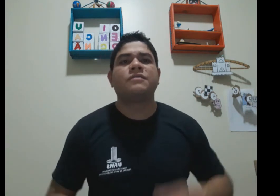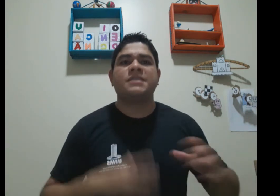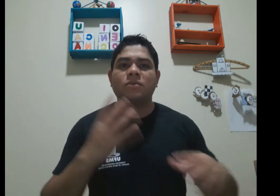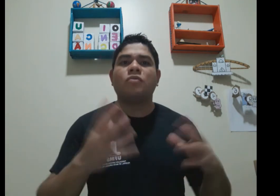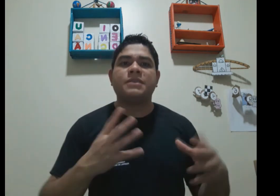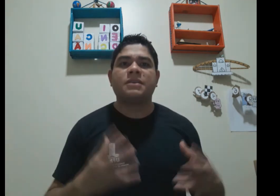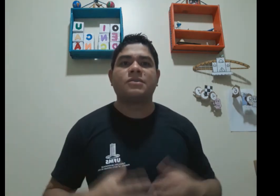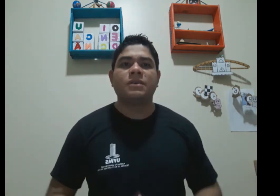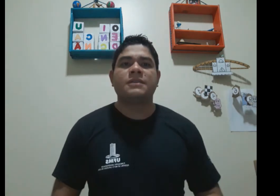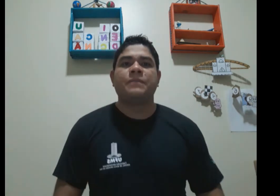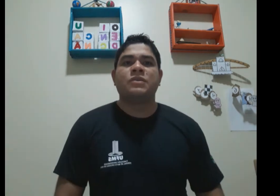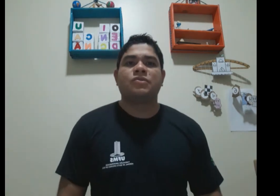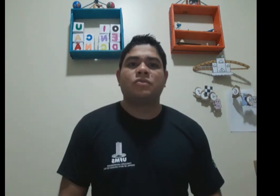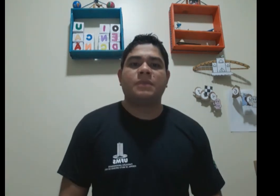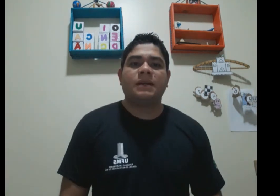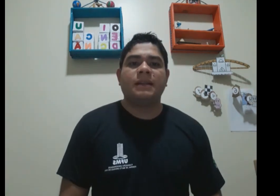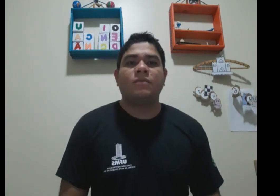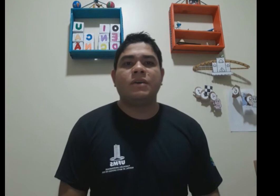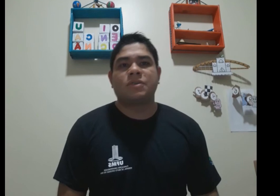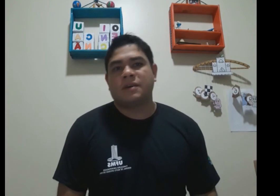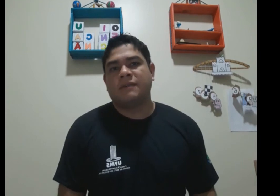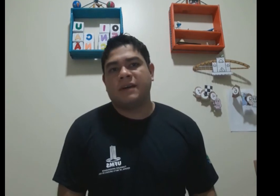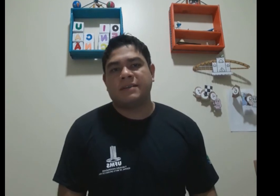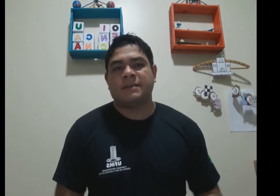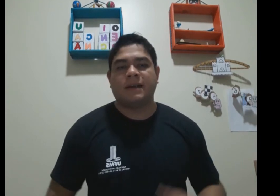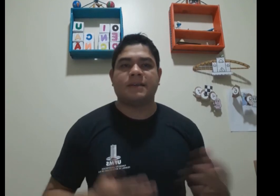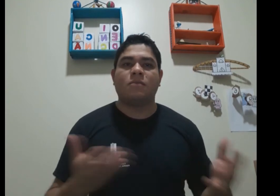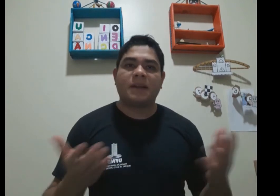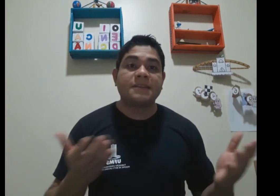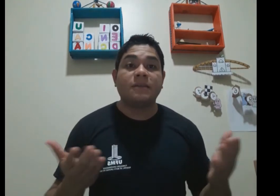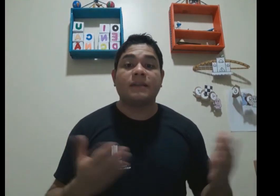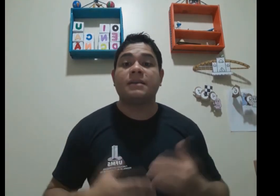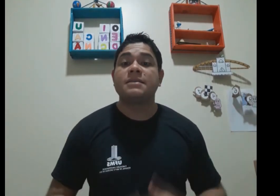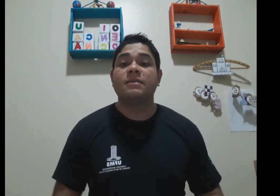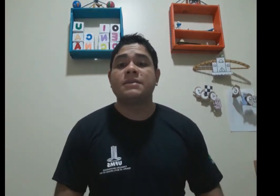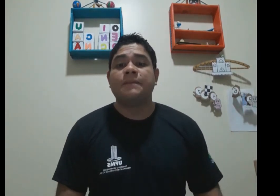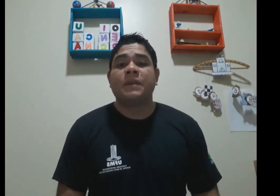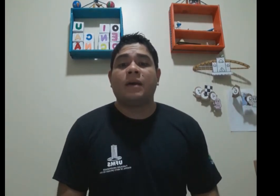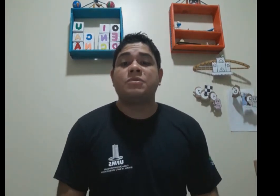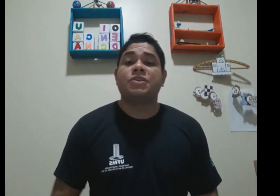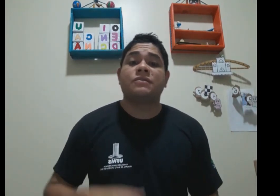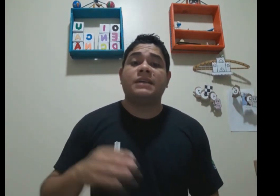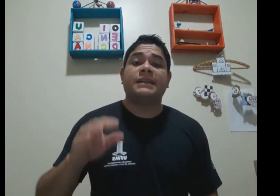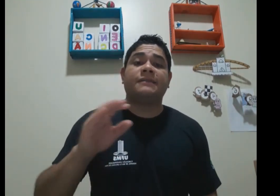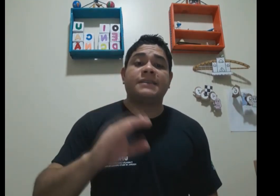fazendo algumas citações sobre a linguística que faz essa comparação entre as línguas. O objetivo dela é fazer